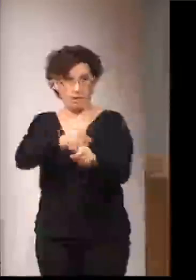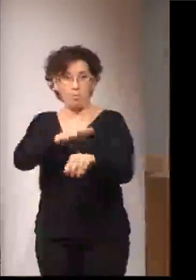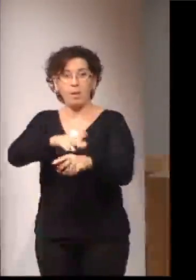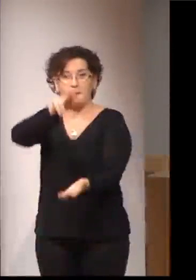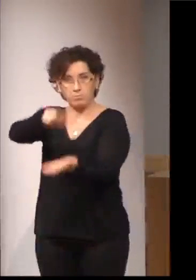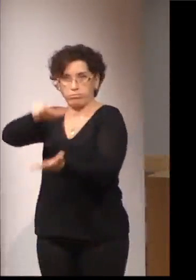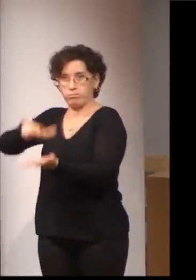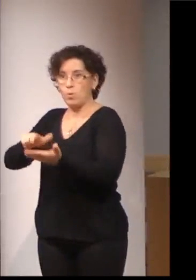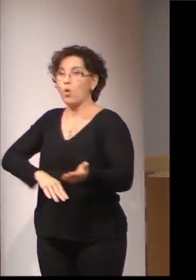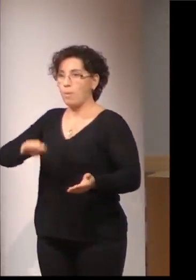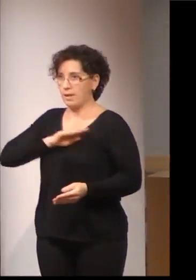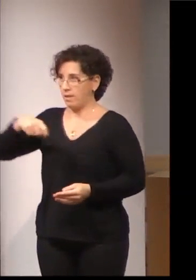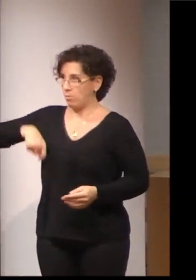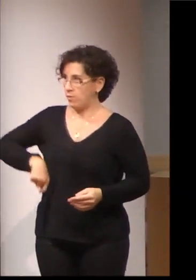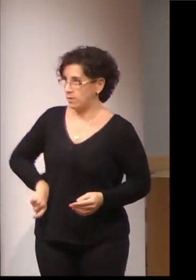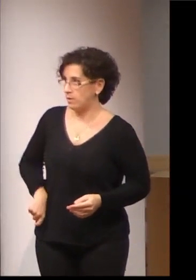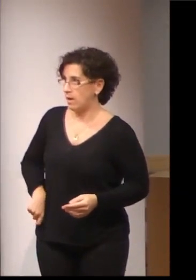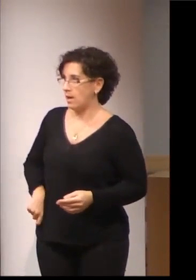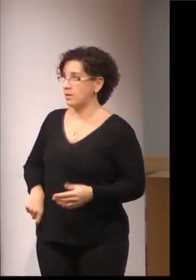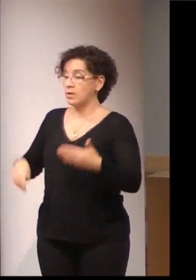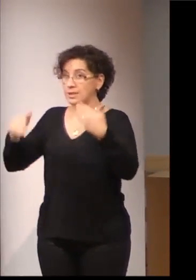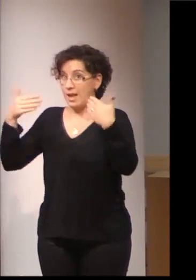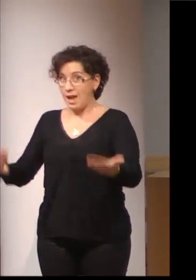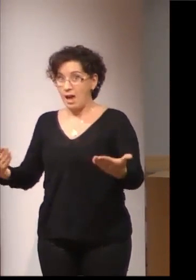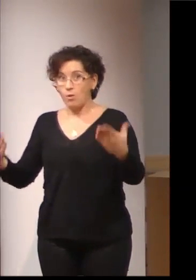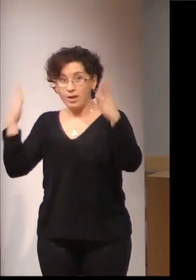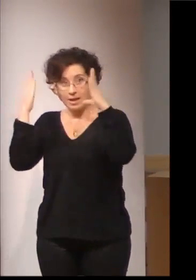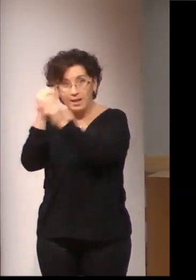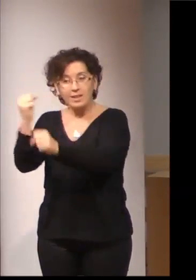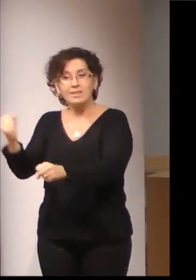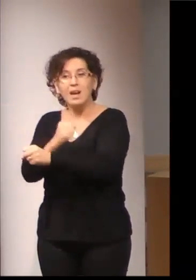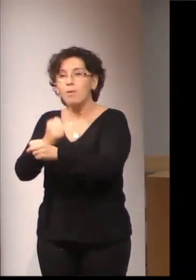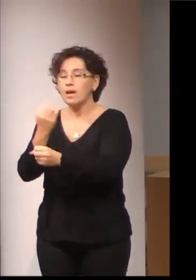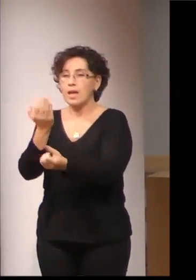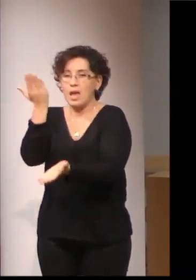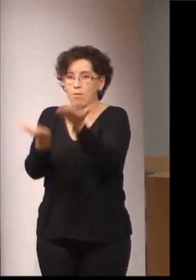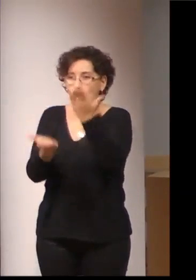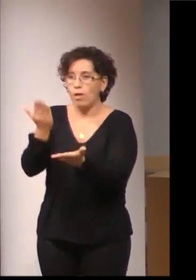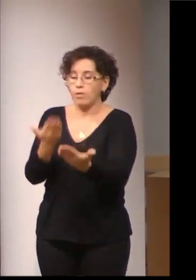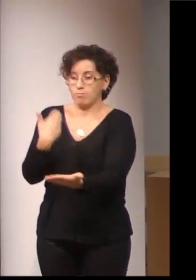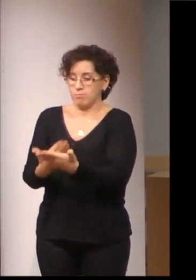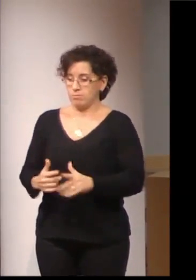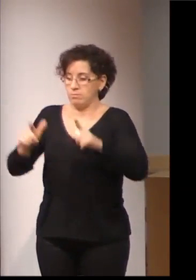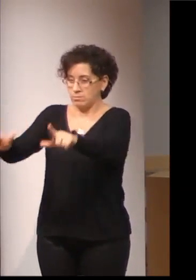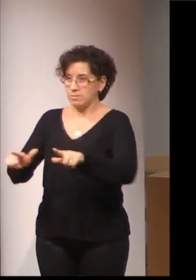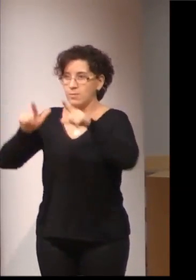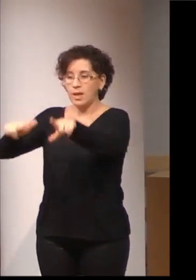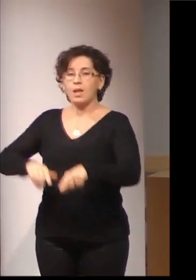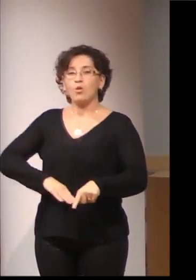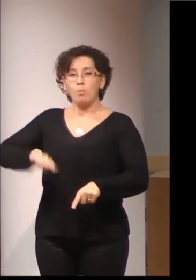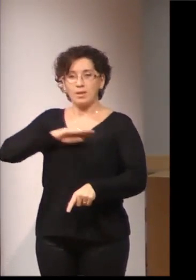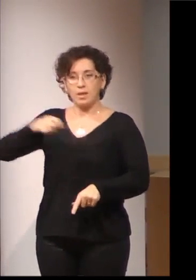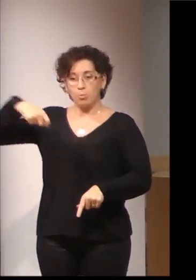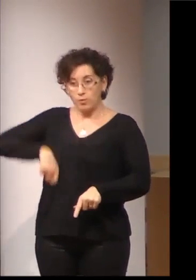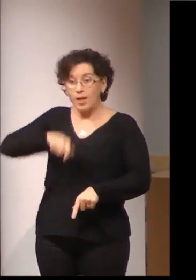profesionales. Y estamos trabajando en evaluación, acreditación de competencias profesionales adquiridas por las